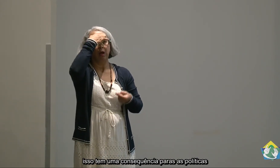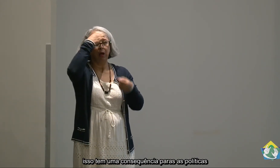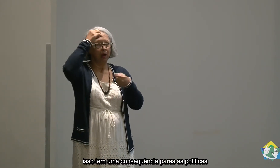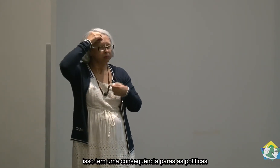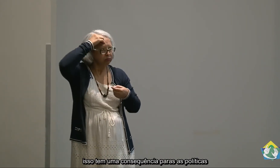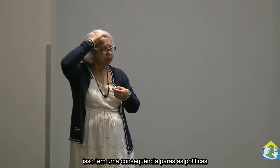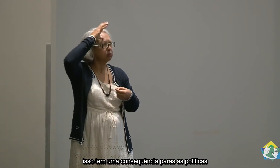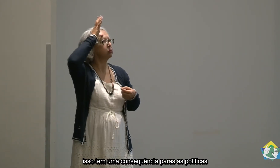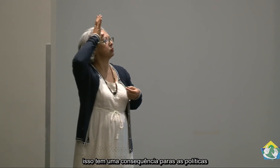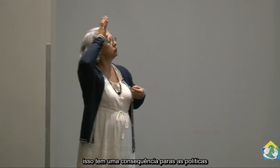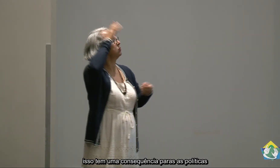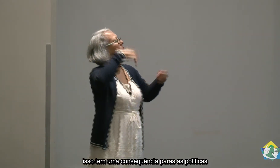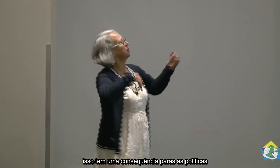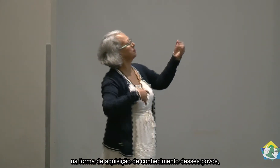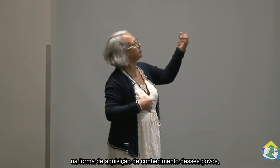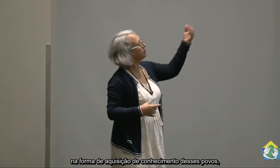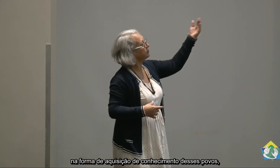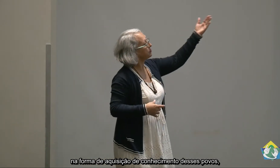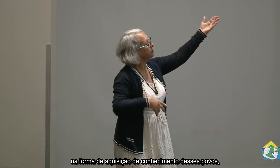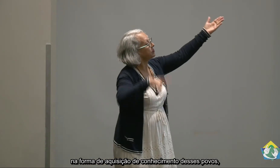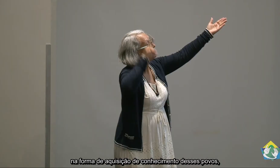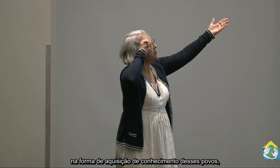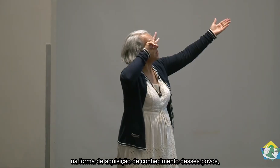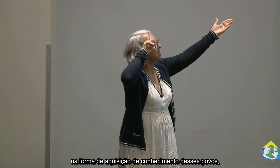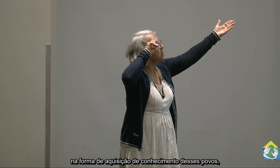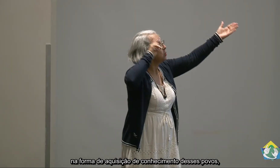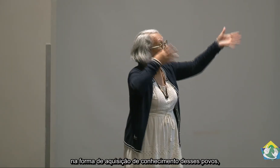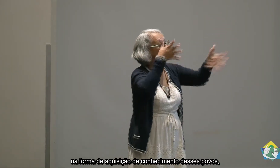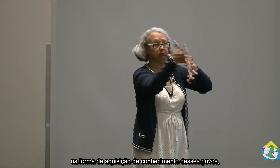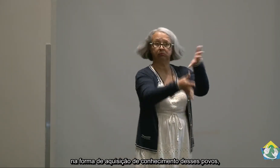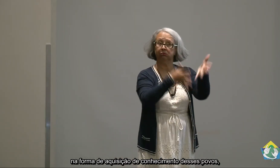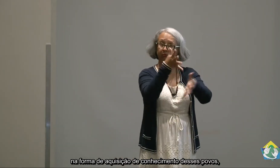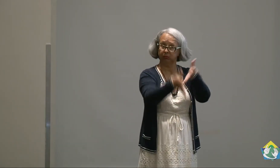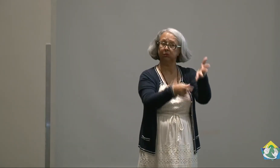tem uma consequência para as políticas na forma de aquisição de conhecimento desses povos.